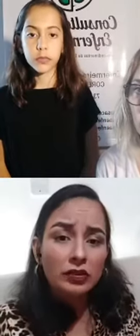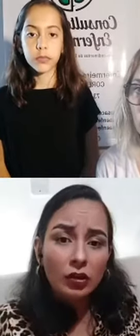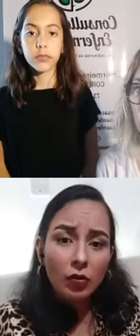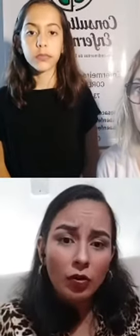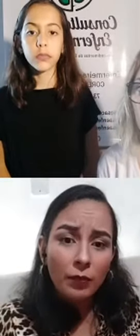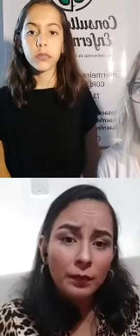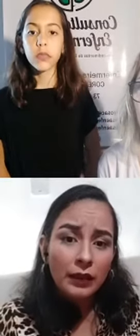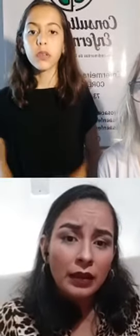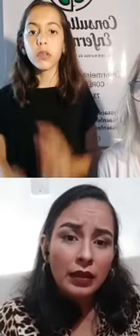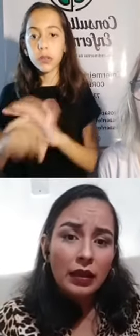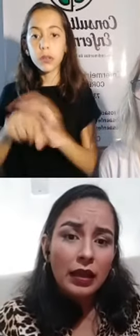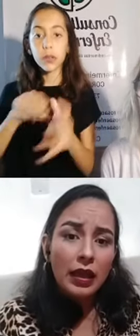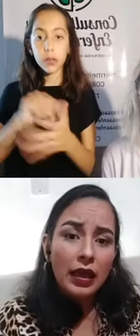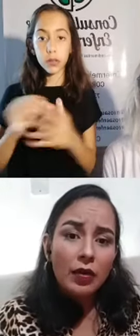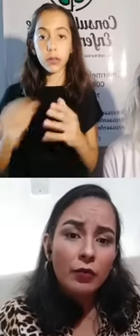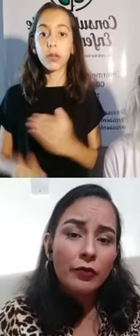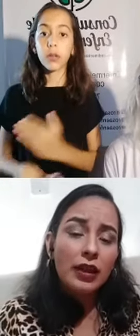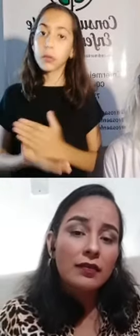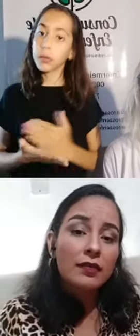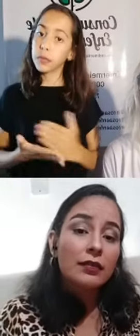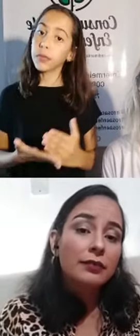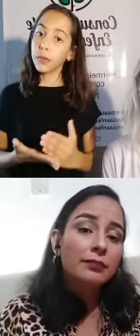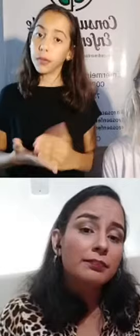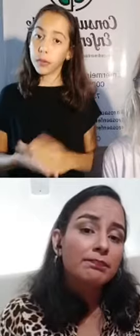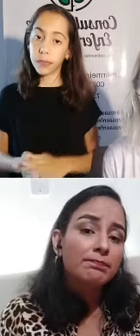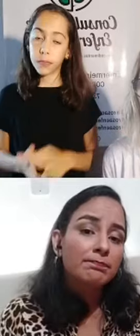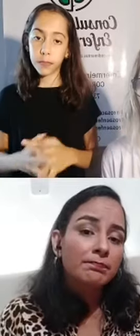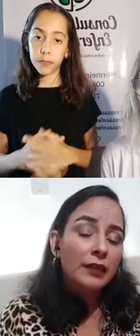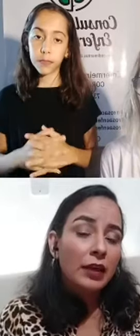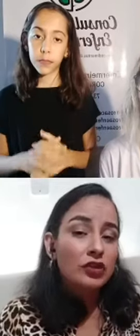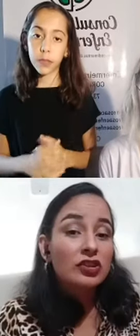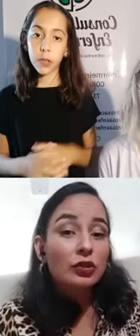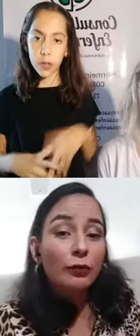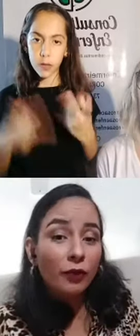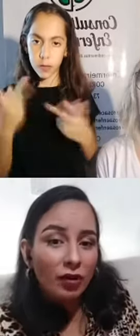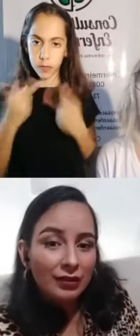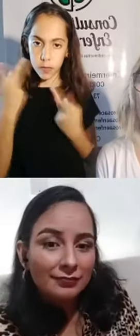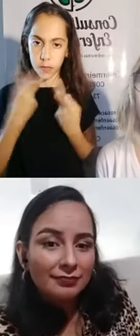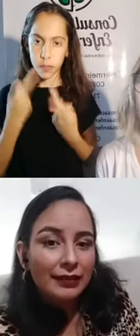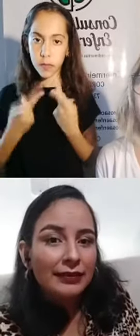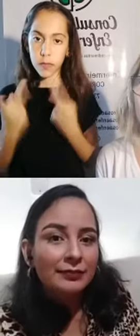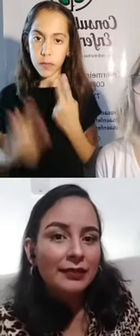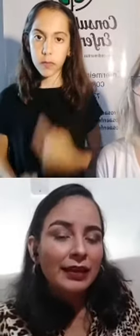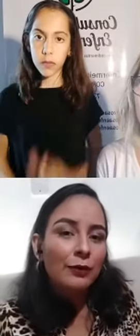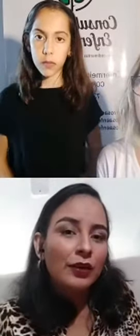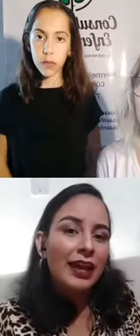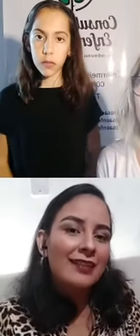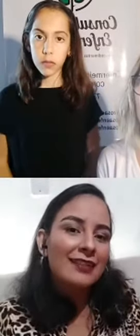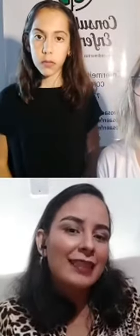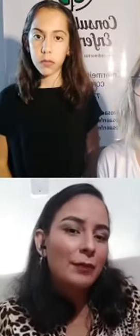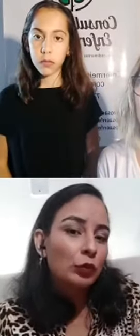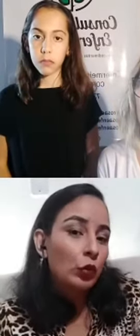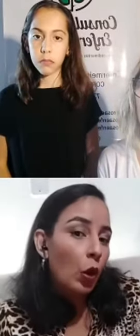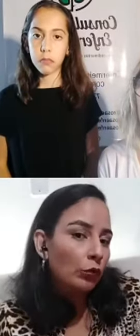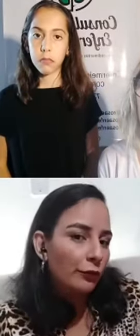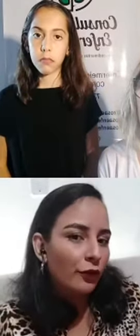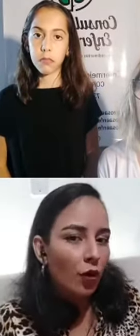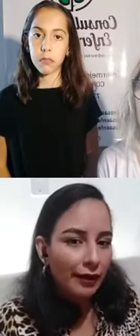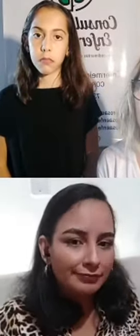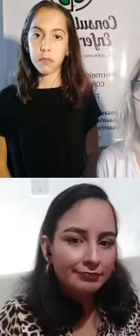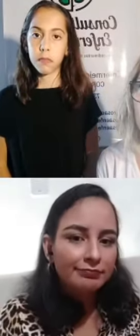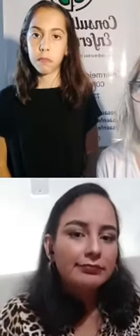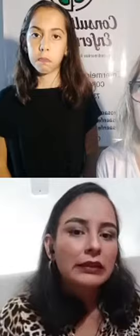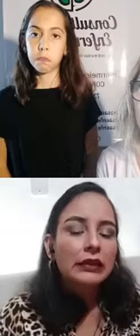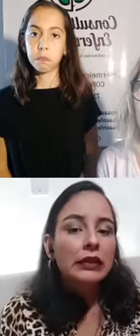pandemia chegou, eu falei assim, eu tinha tido flora, né? Eu fiquei esse tempo todo